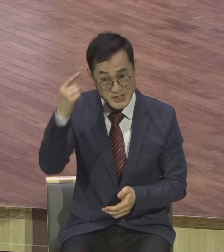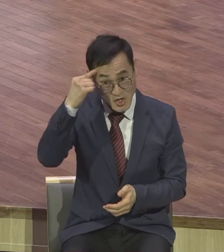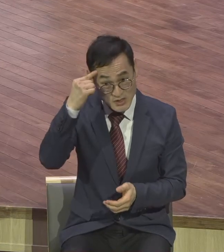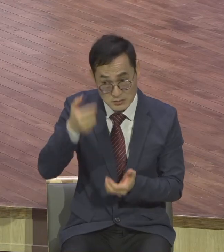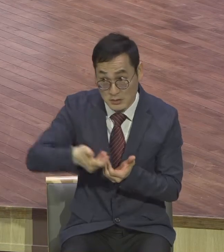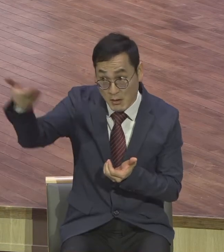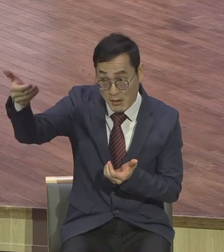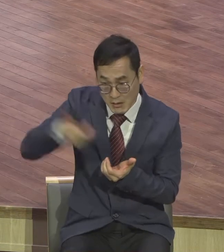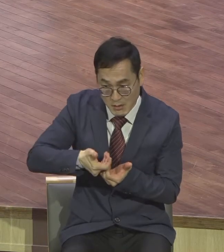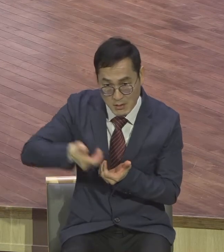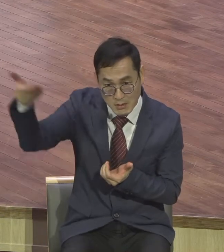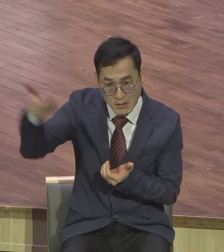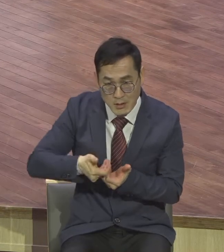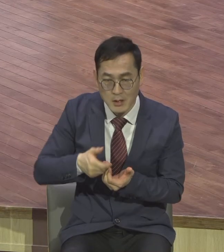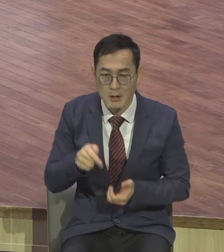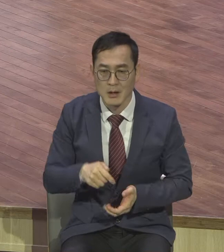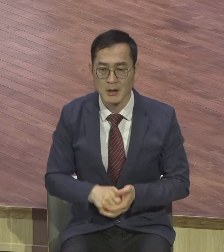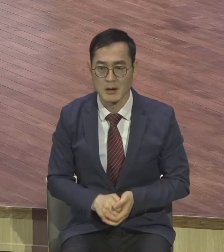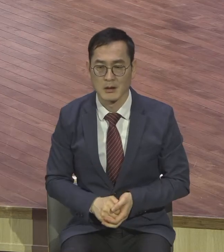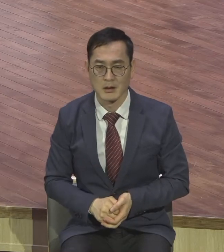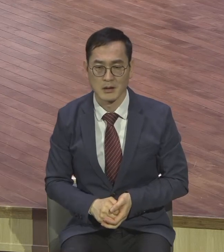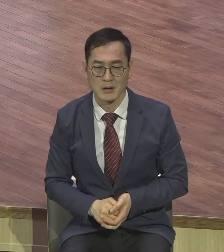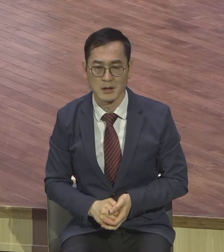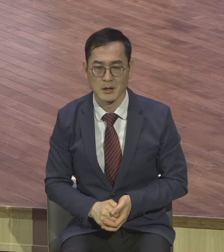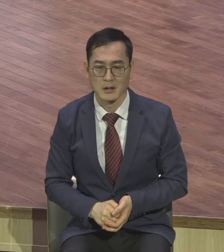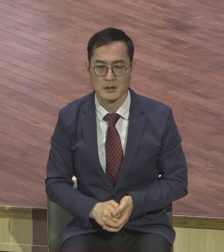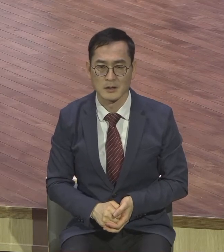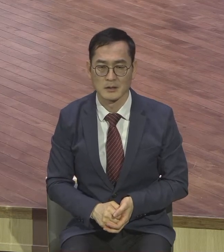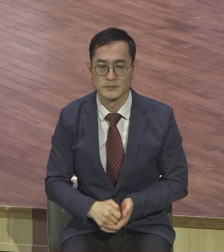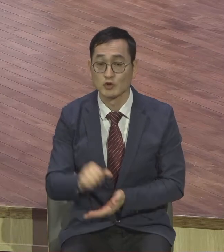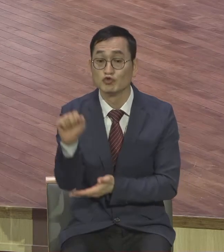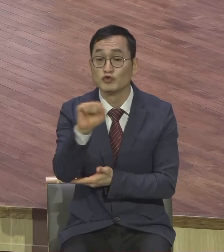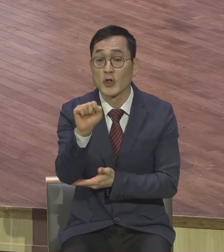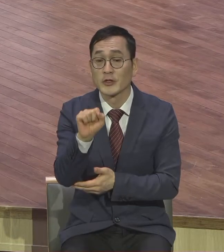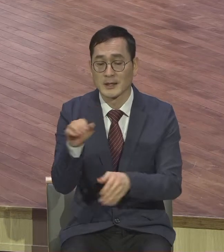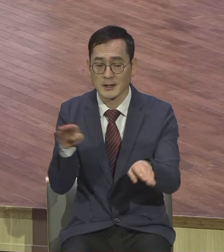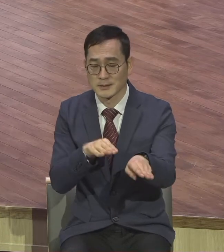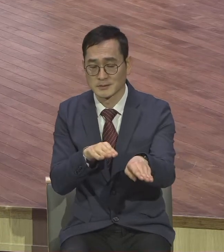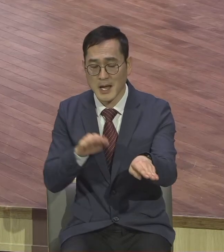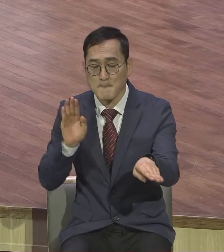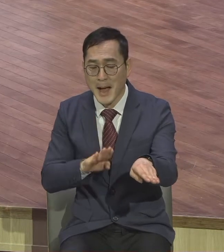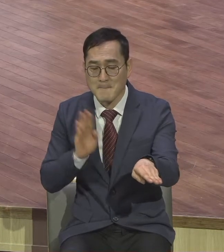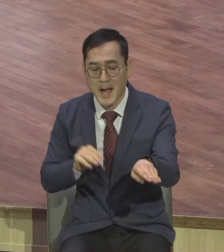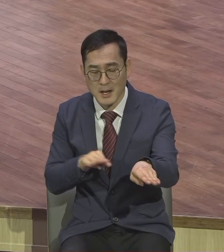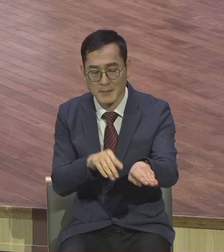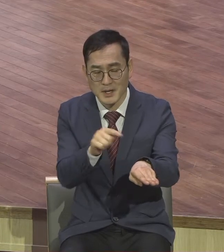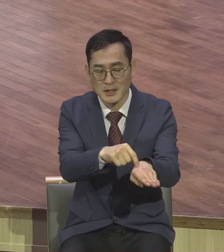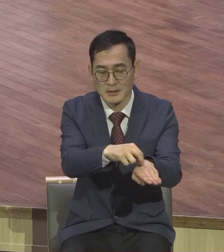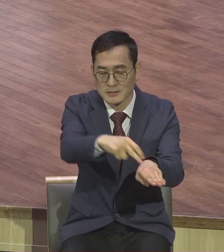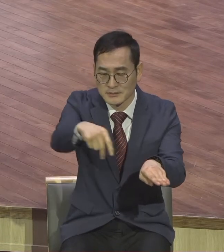그래서 여러분 운준할 때 조금 늦게 간다고 빵빵거리지 마세요 또라이 있으면 바로 문역을 가서 죽인다니까